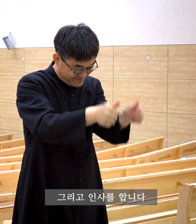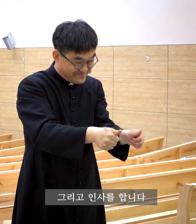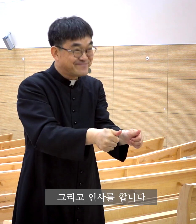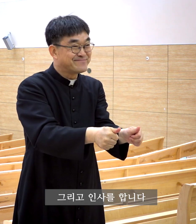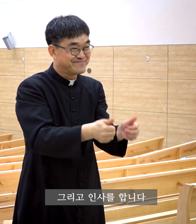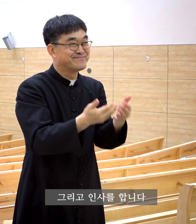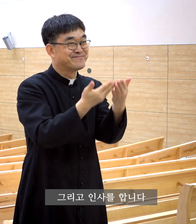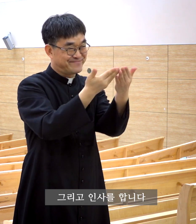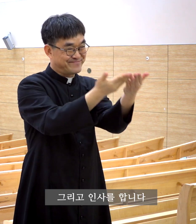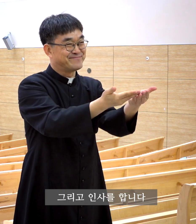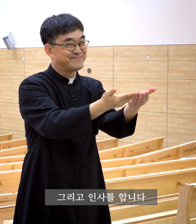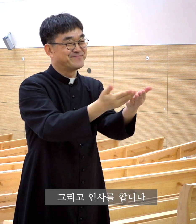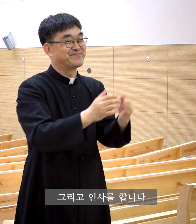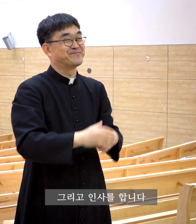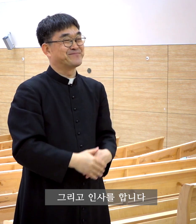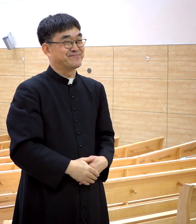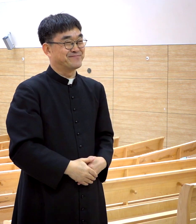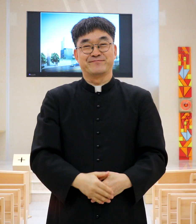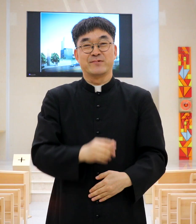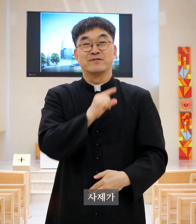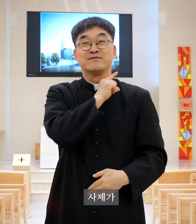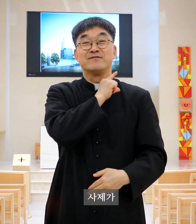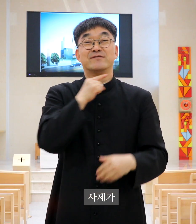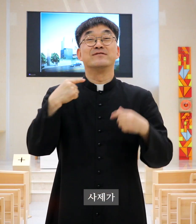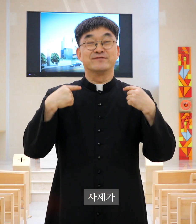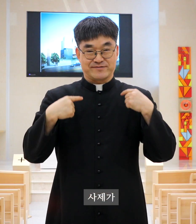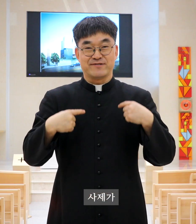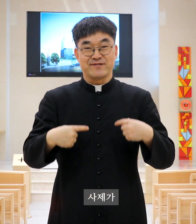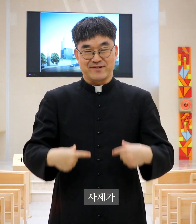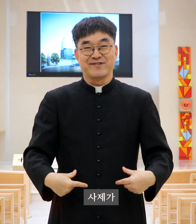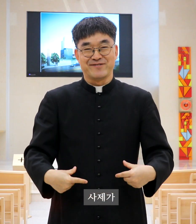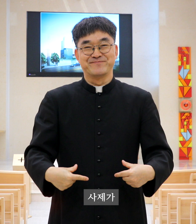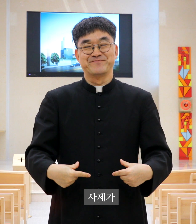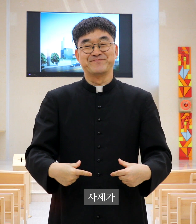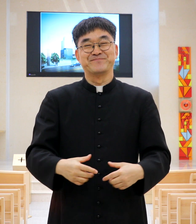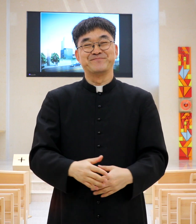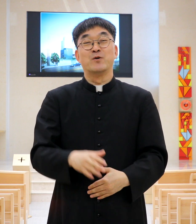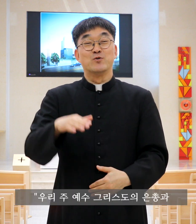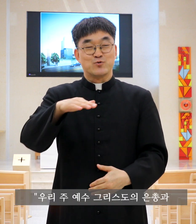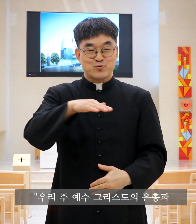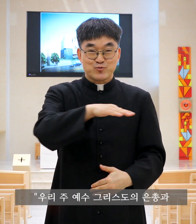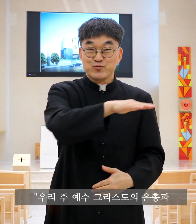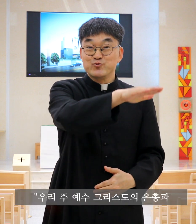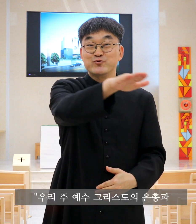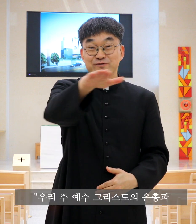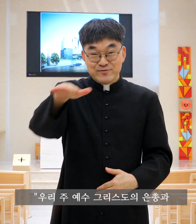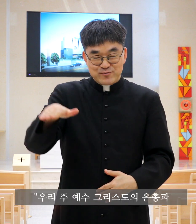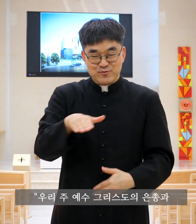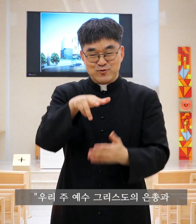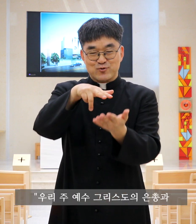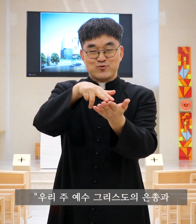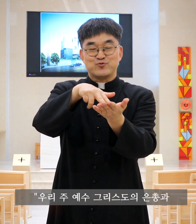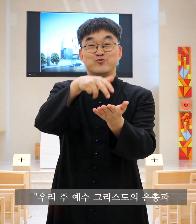인사를 합니다. 사제가 우리 주